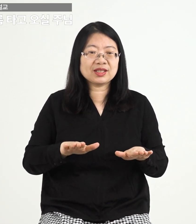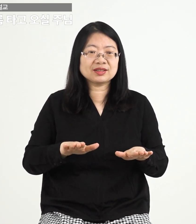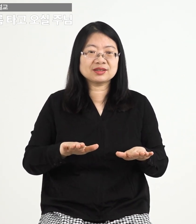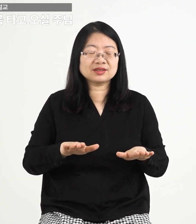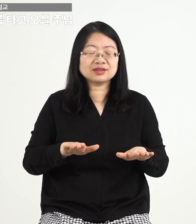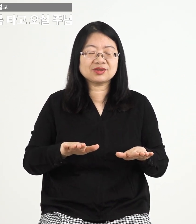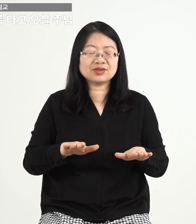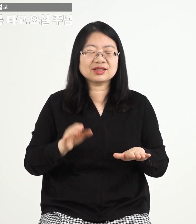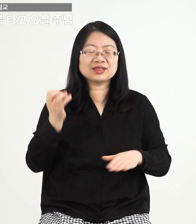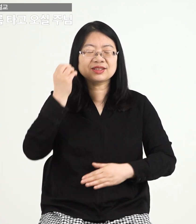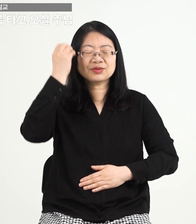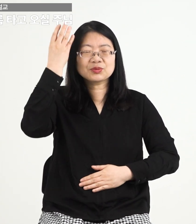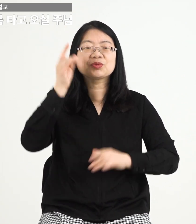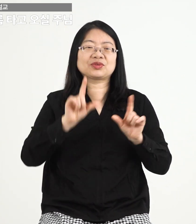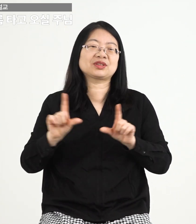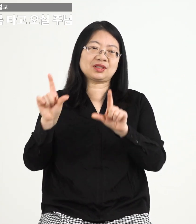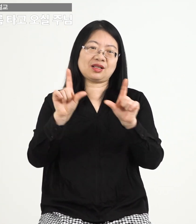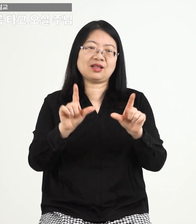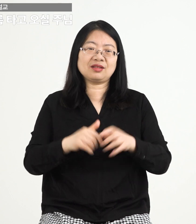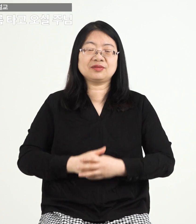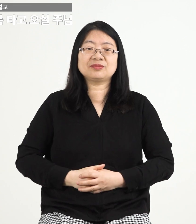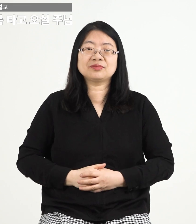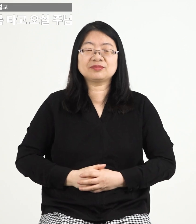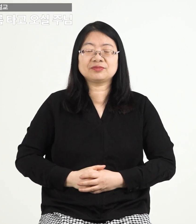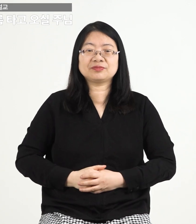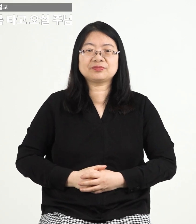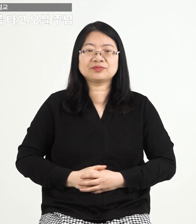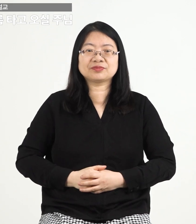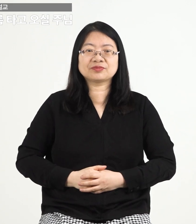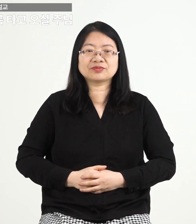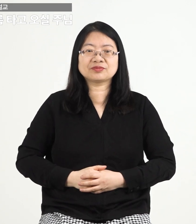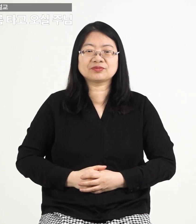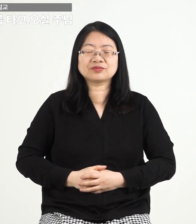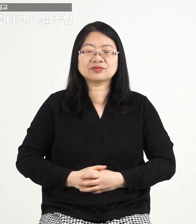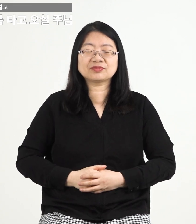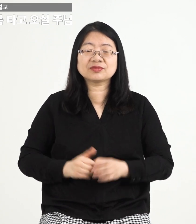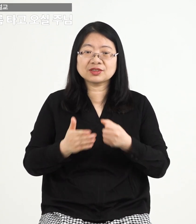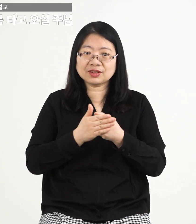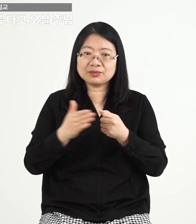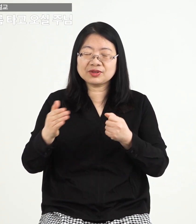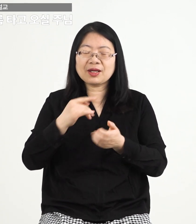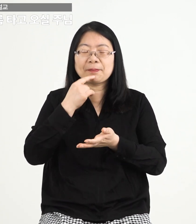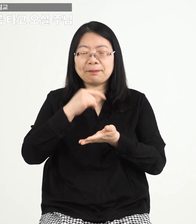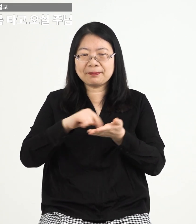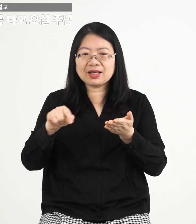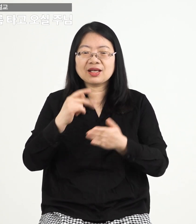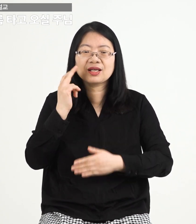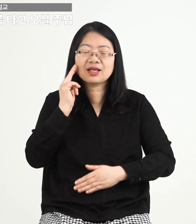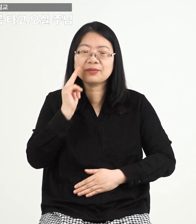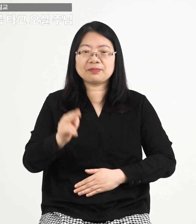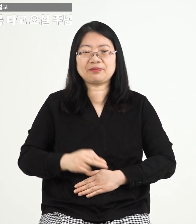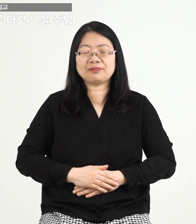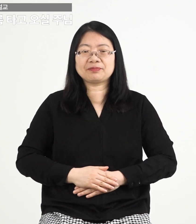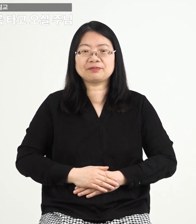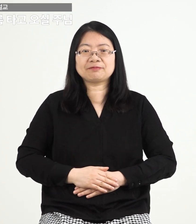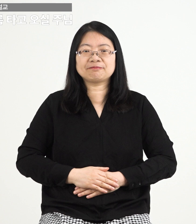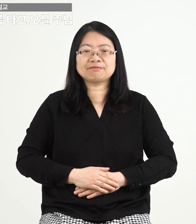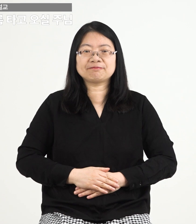놓게 된단 말이에요. 이 굉장히 현실적인 피해가 발생하게 되는